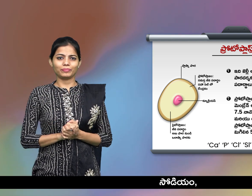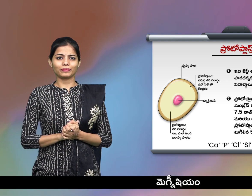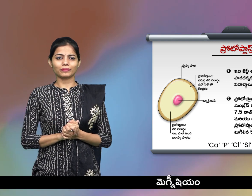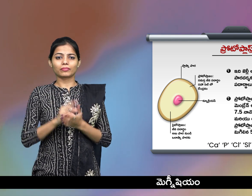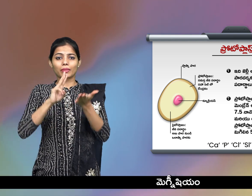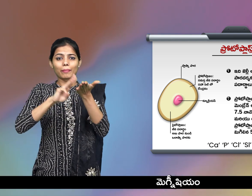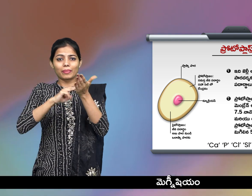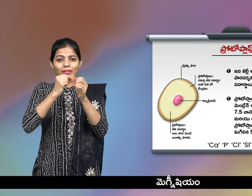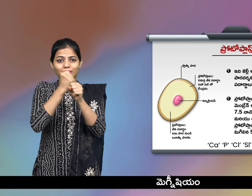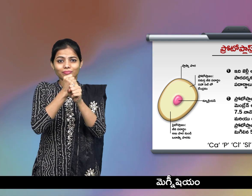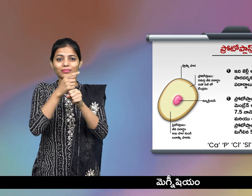మెగ్నీషియం,